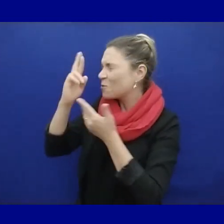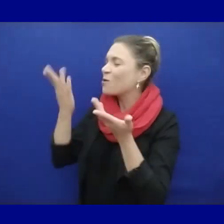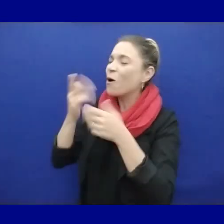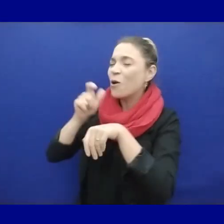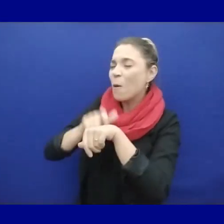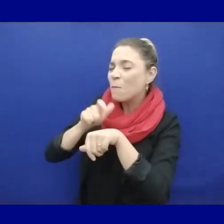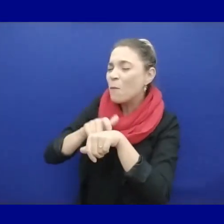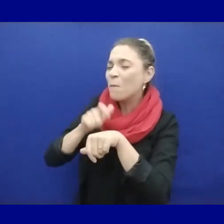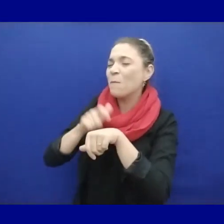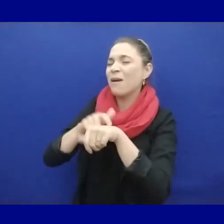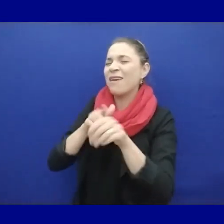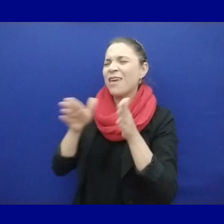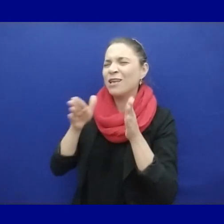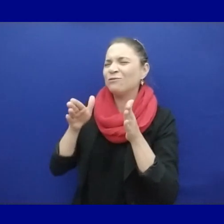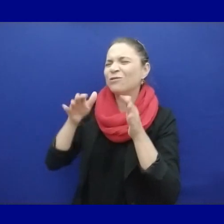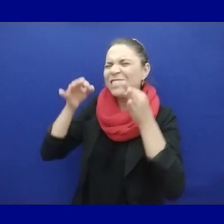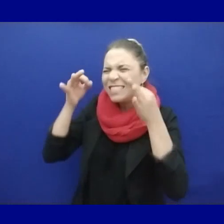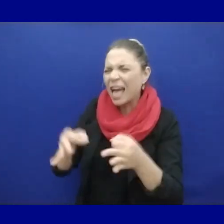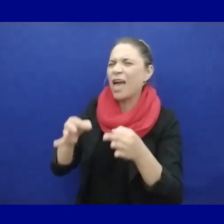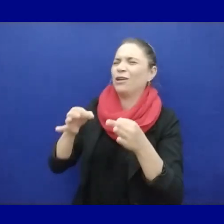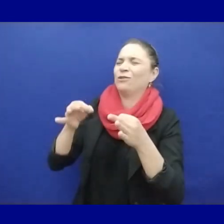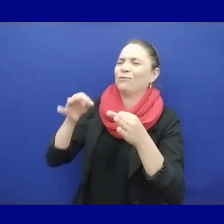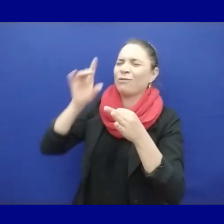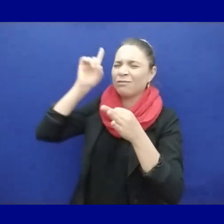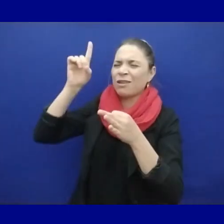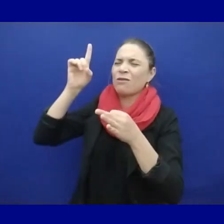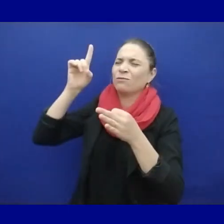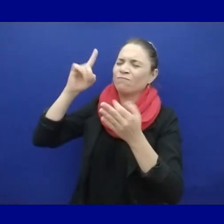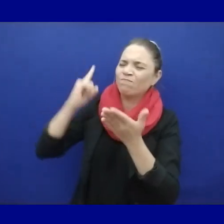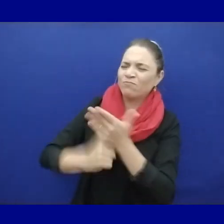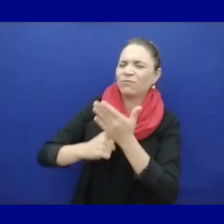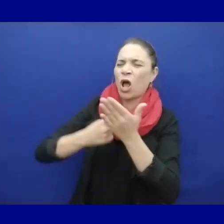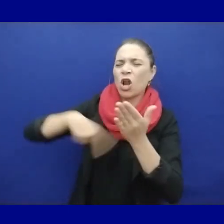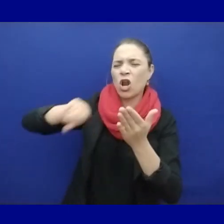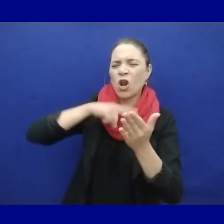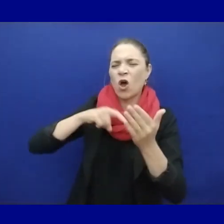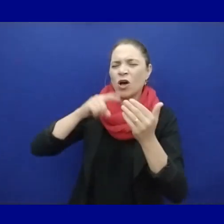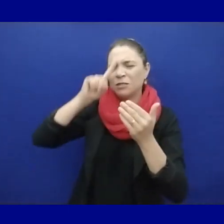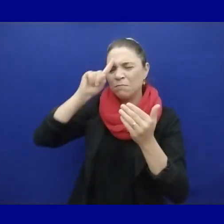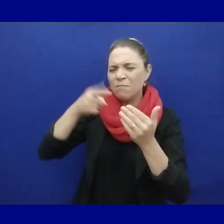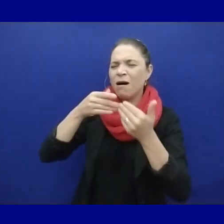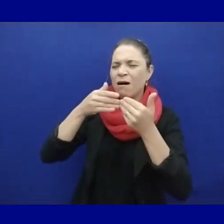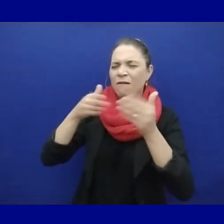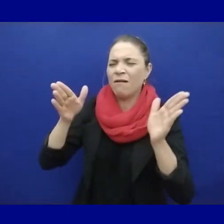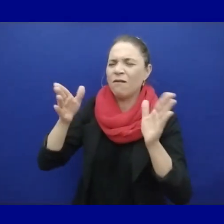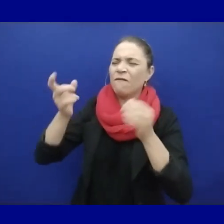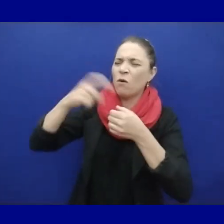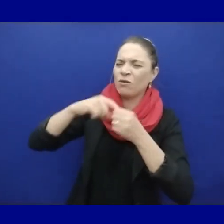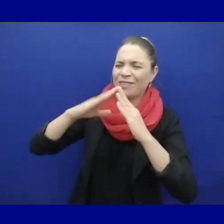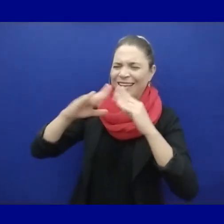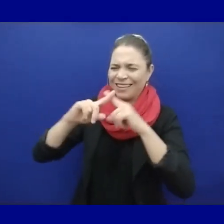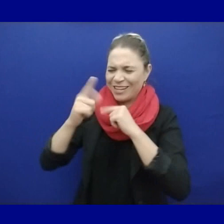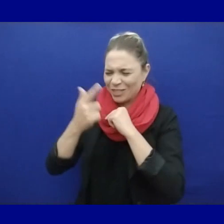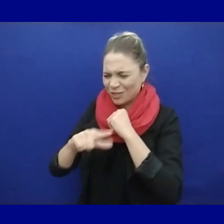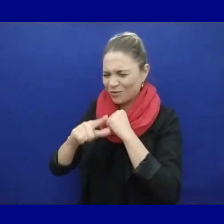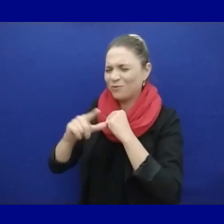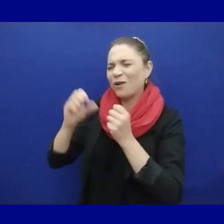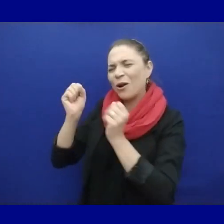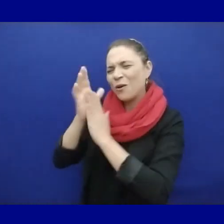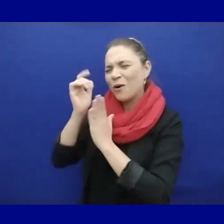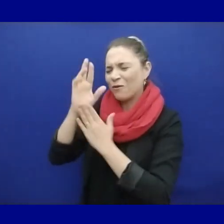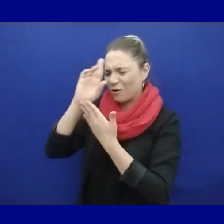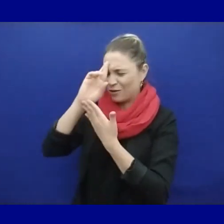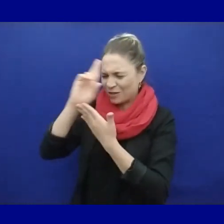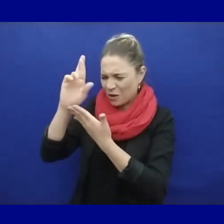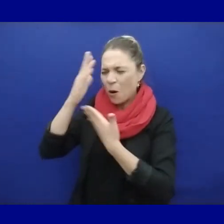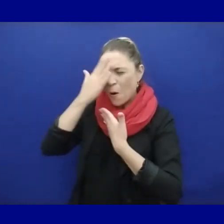que esse momento será no momento exato que o Senhor já determinou. Nós Te agradecemos, ó Pai. Nós Te louvamos por tudo que o Senhor